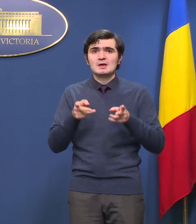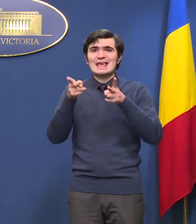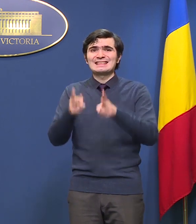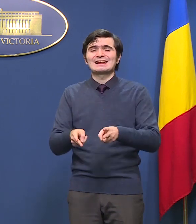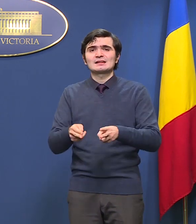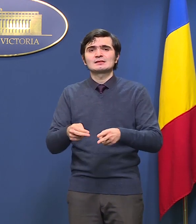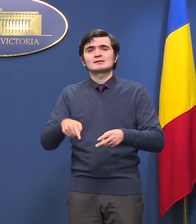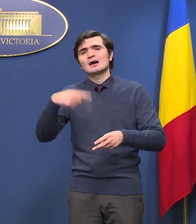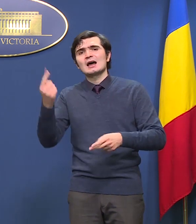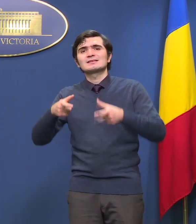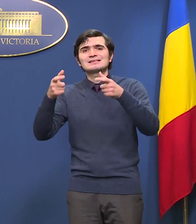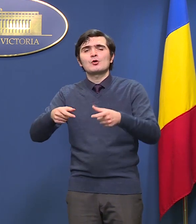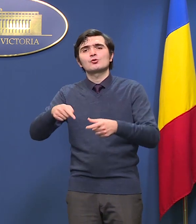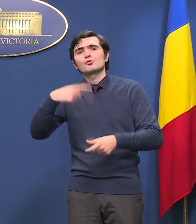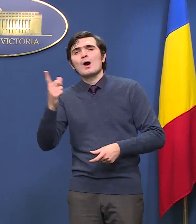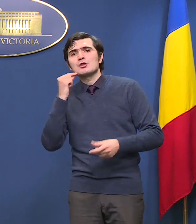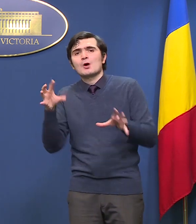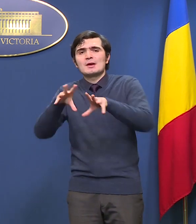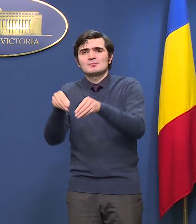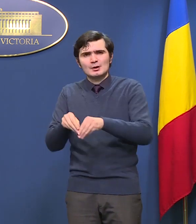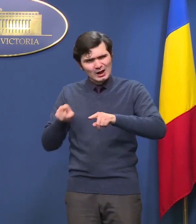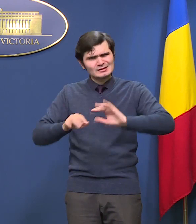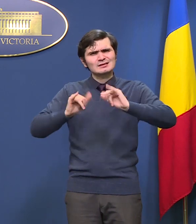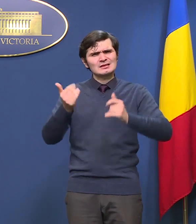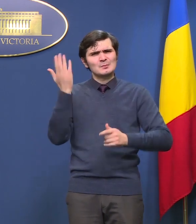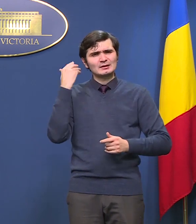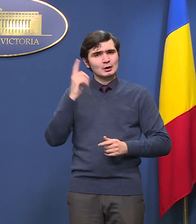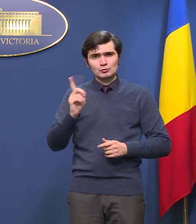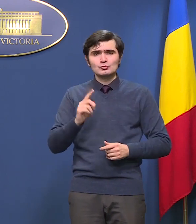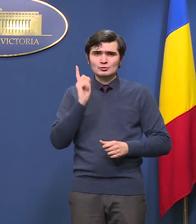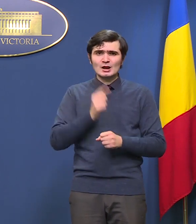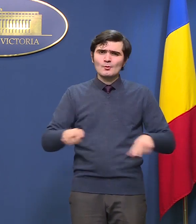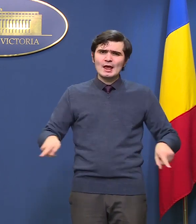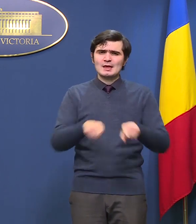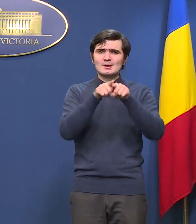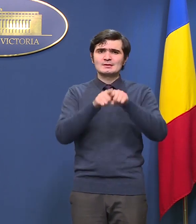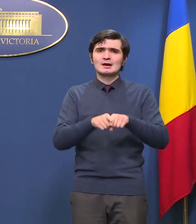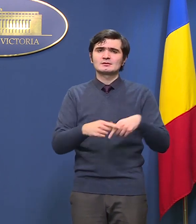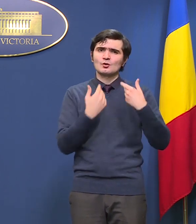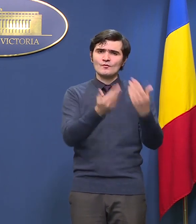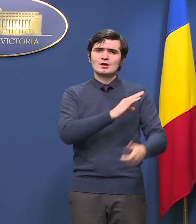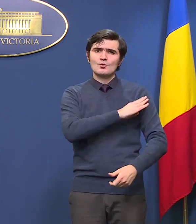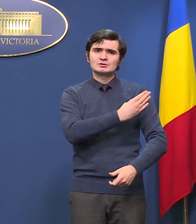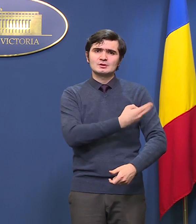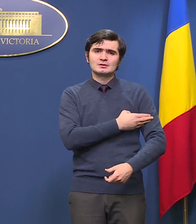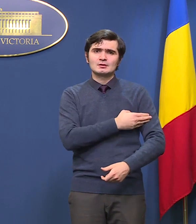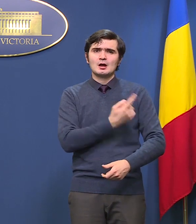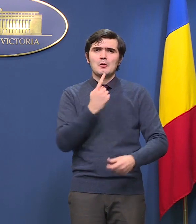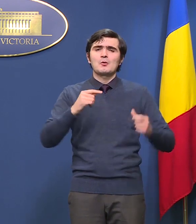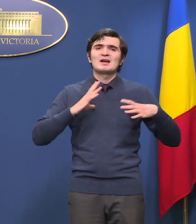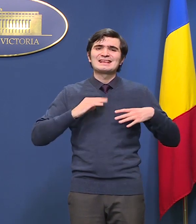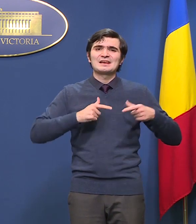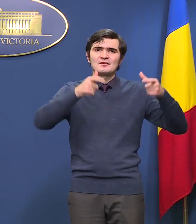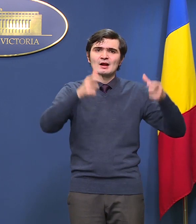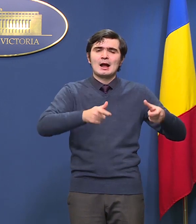alții, cum s-a întâmplat în trecut, ci imediat să existe posibilitatea unor rezerve sau